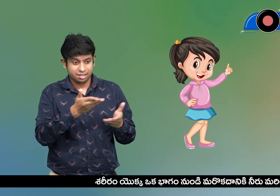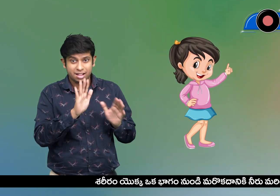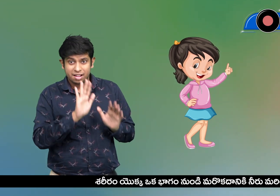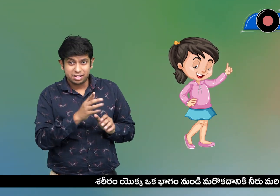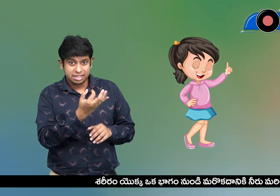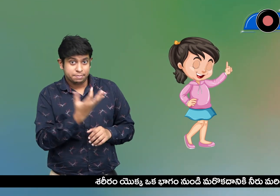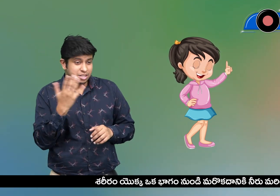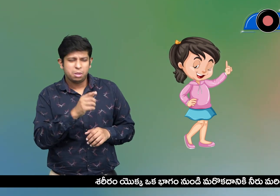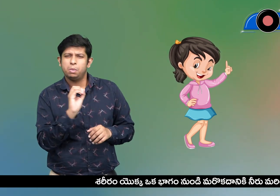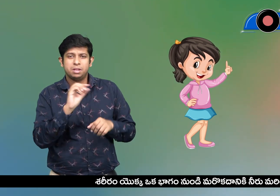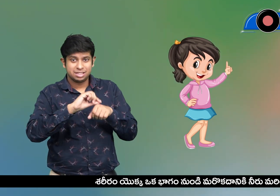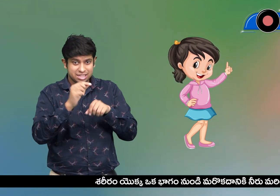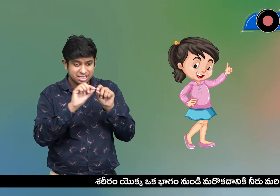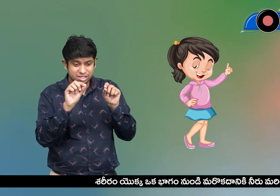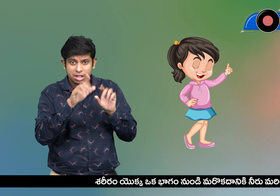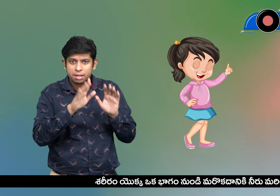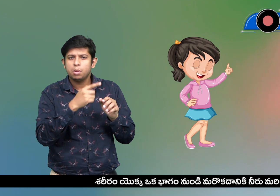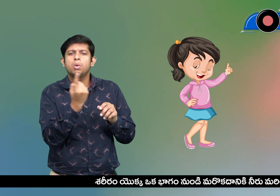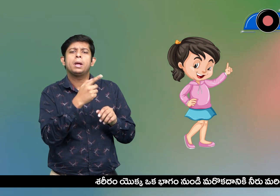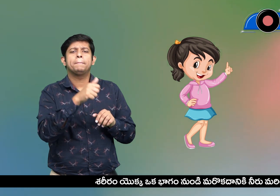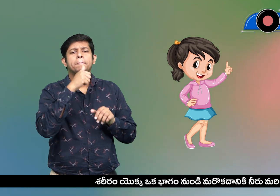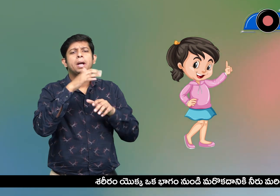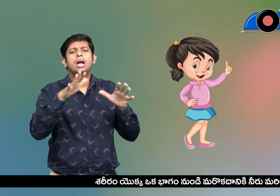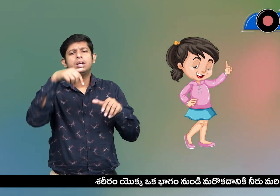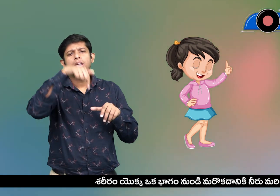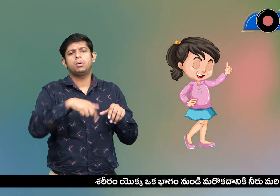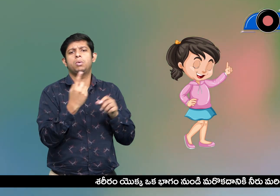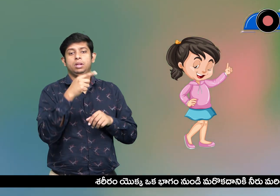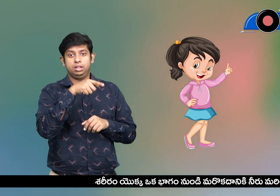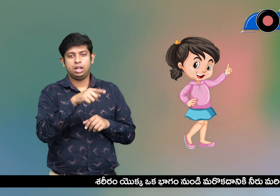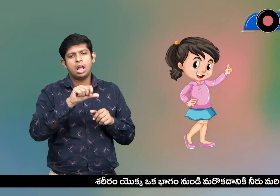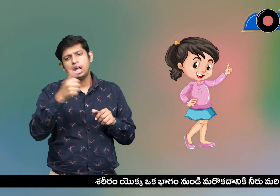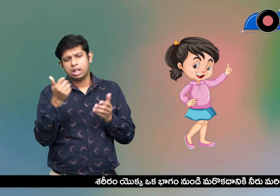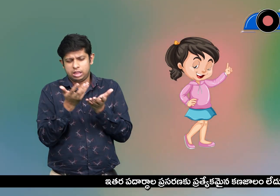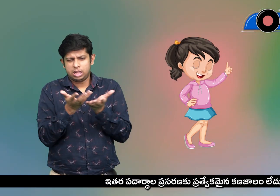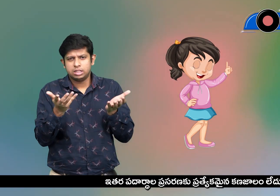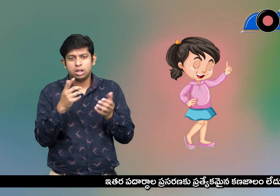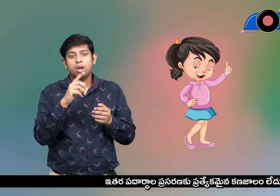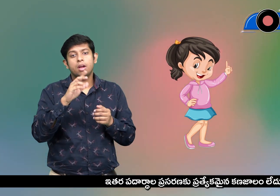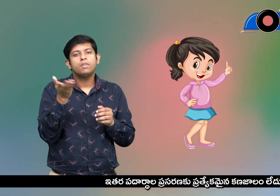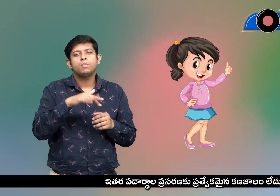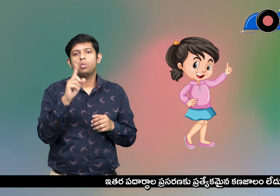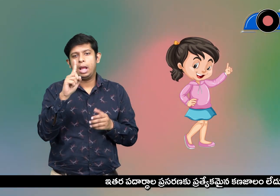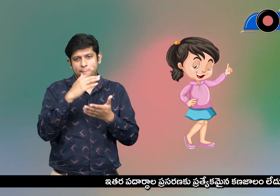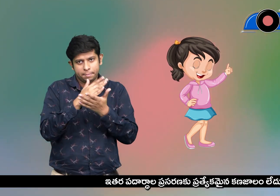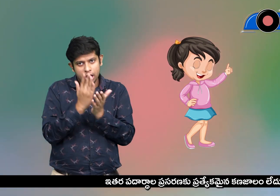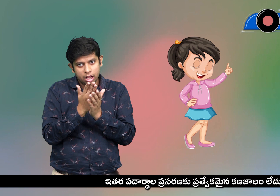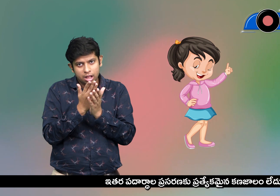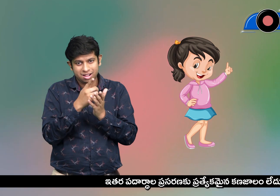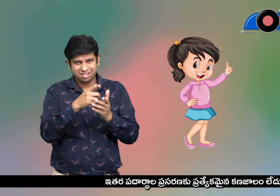శరీరం యొక్క ఒక భాగం నుండి మరొక దానికి నీరు మరియు ఇతర పదార్థాల ప్రసరణకు